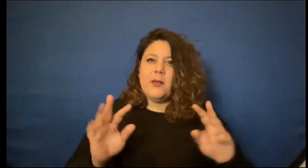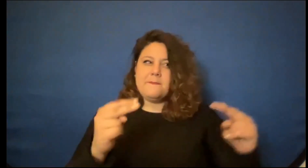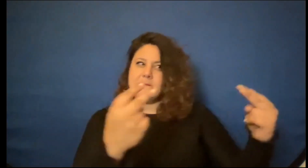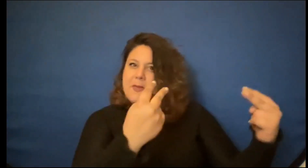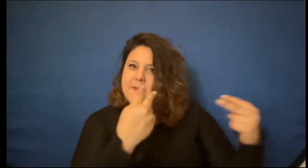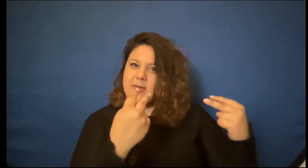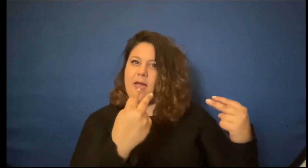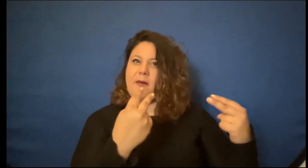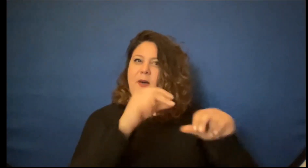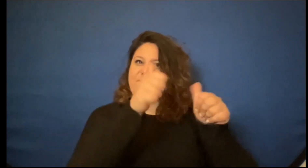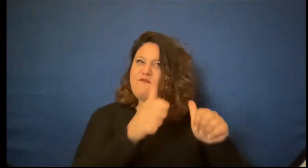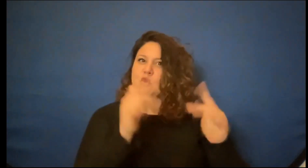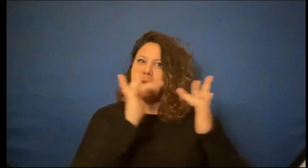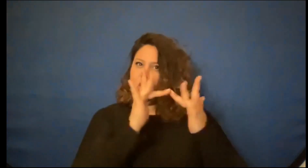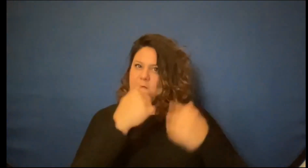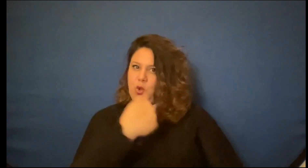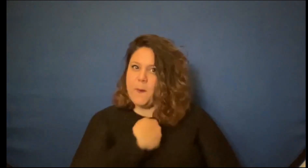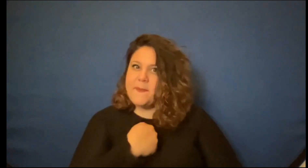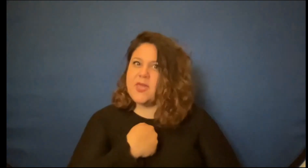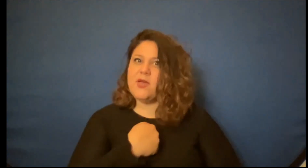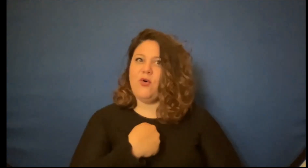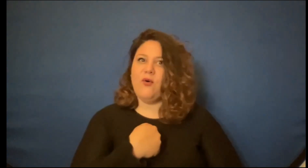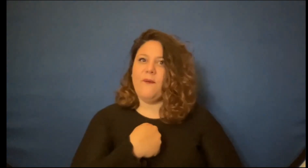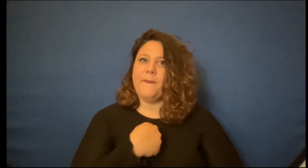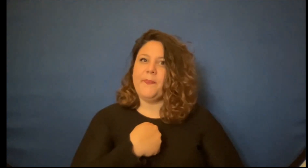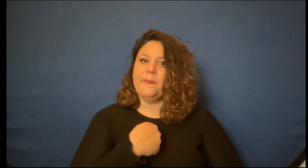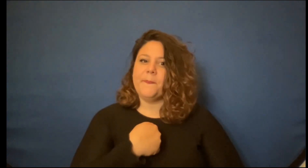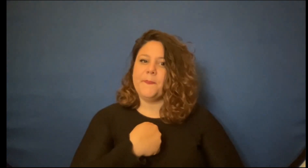trataban, la forma en que